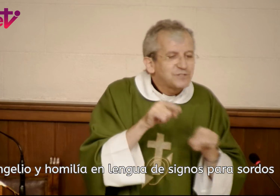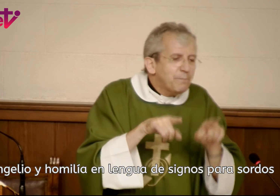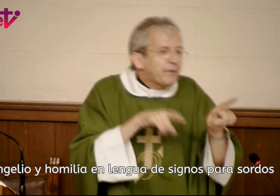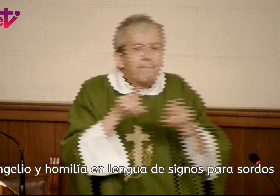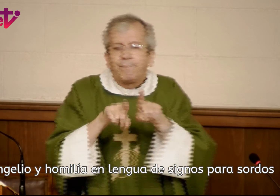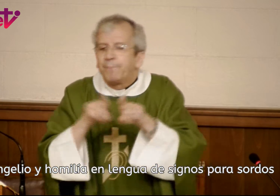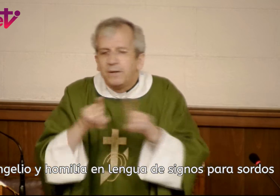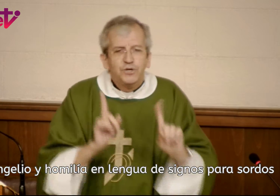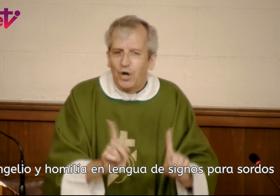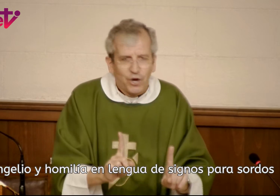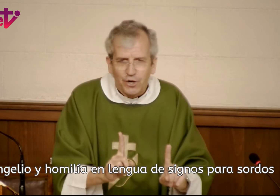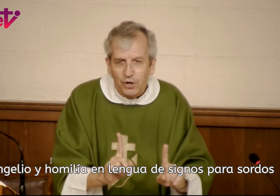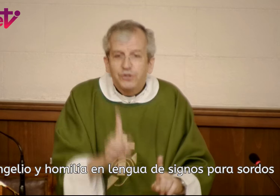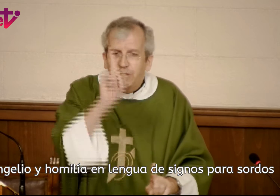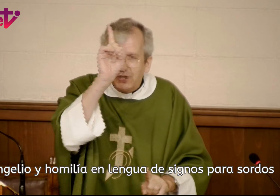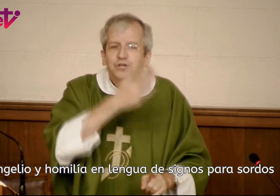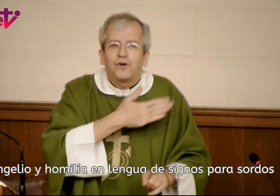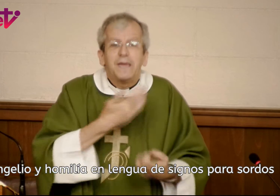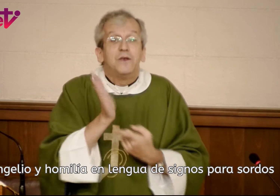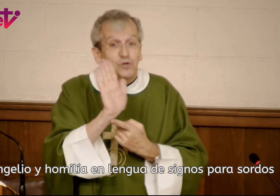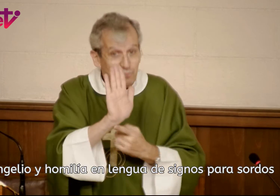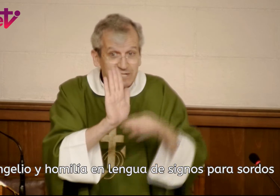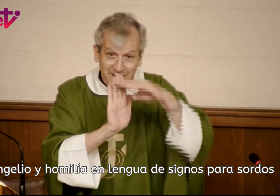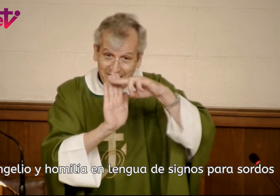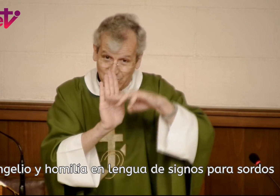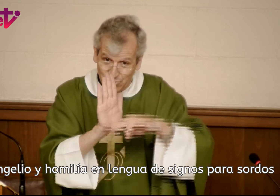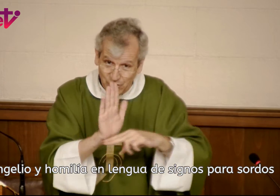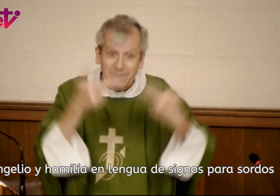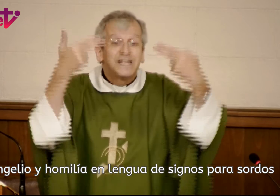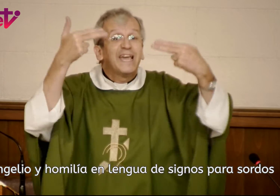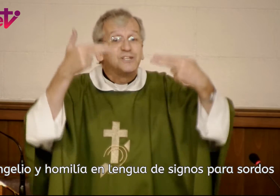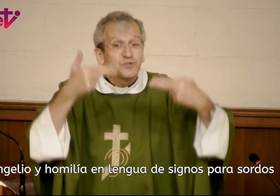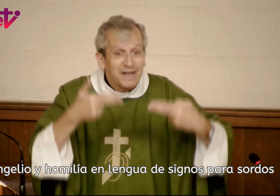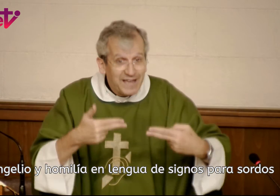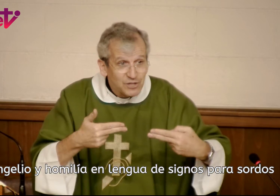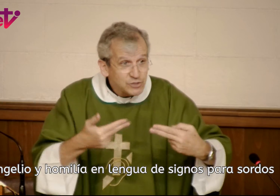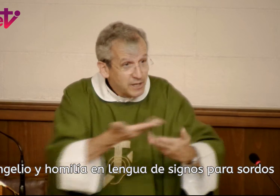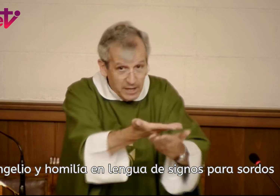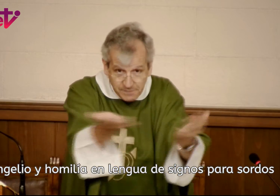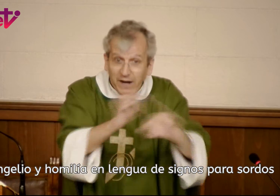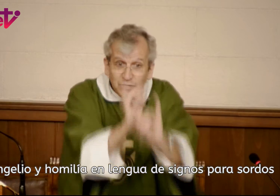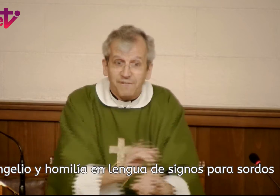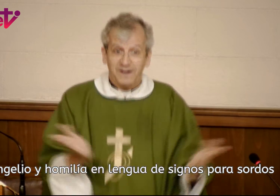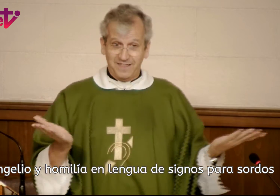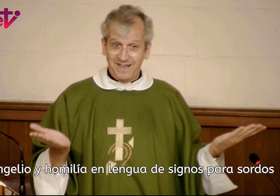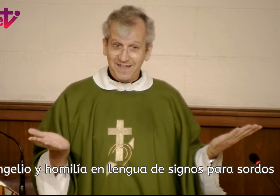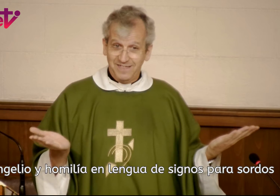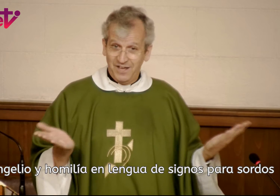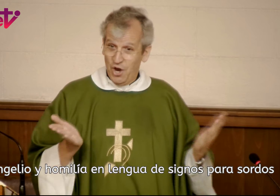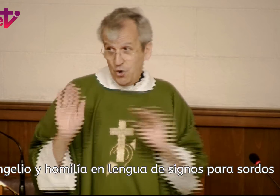te toca esto, porque... No. Dios lo que nos muestra en sus normas, en sus mandatos, es para nuestra felicidad. No